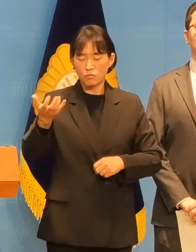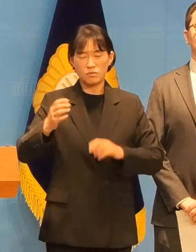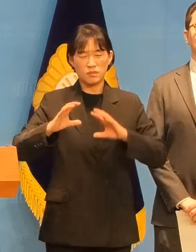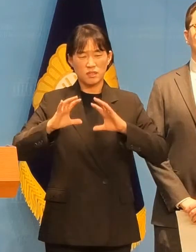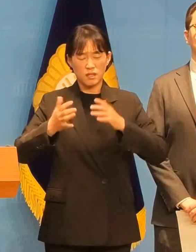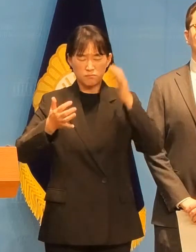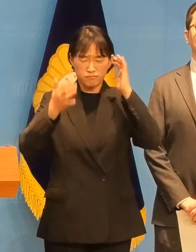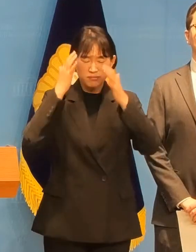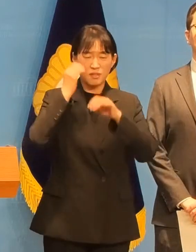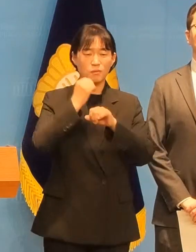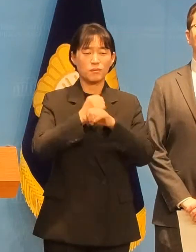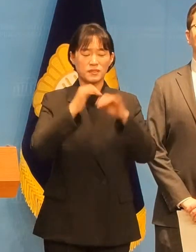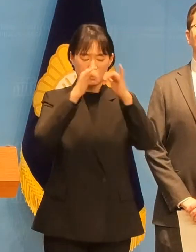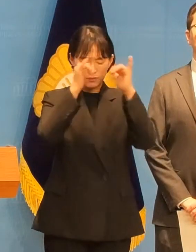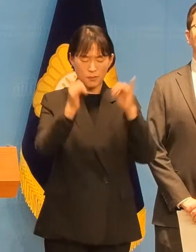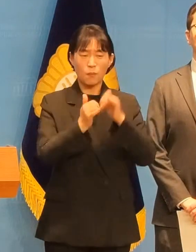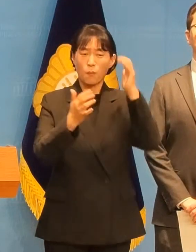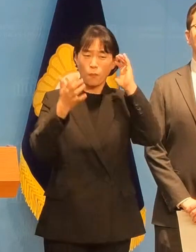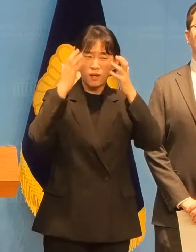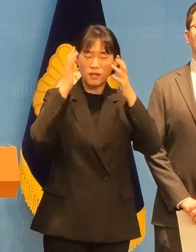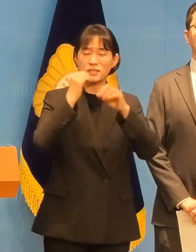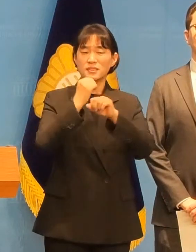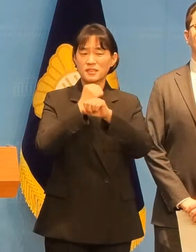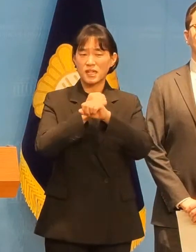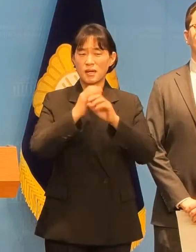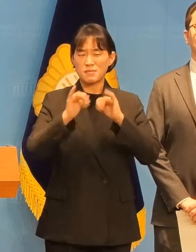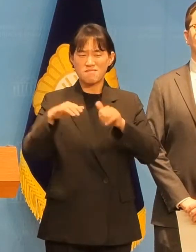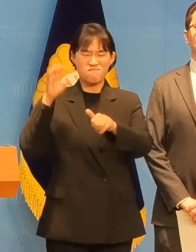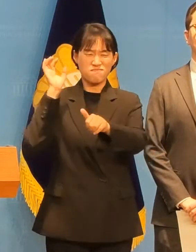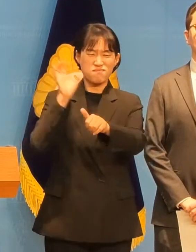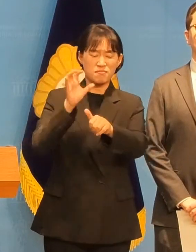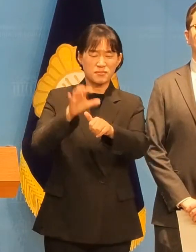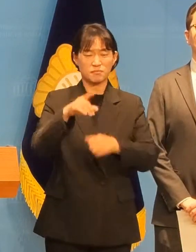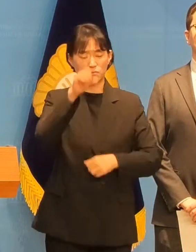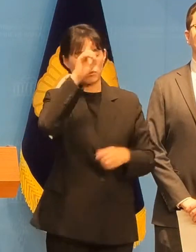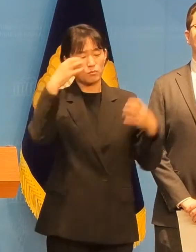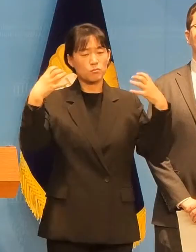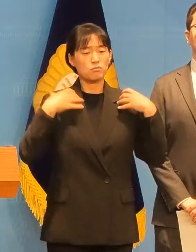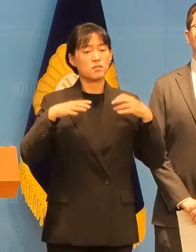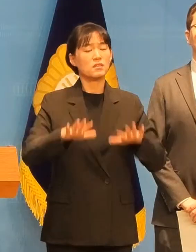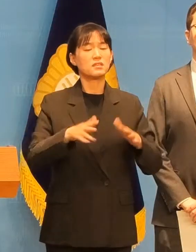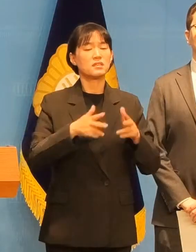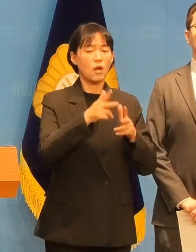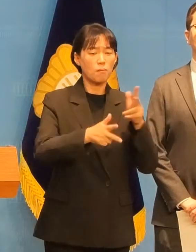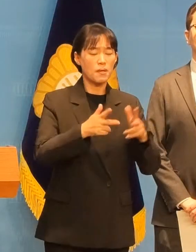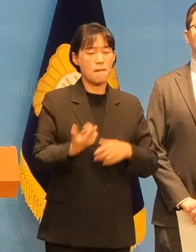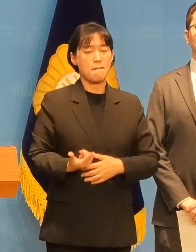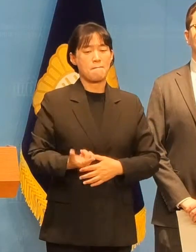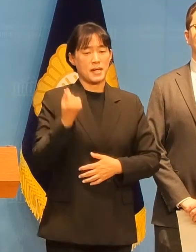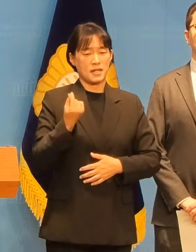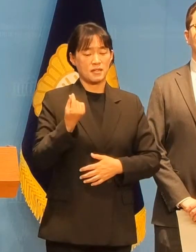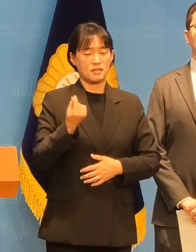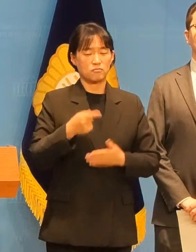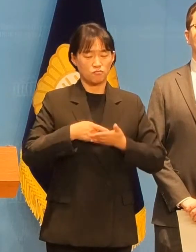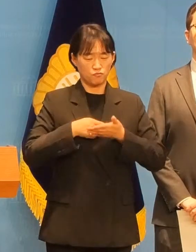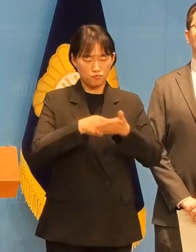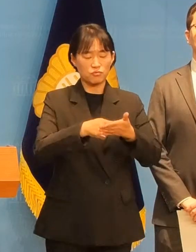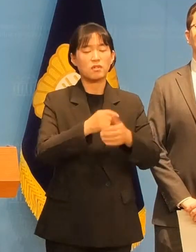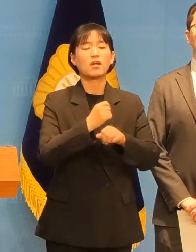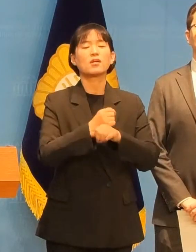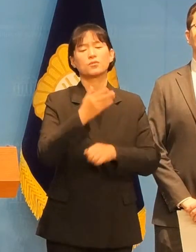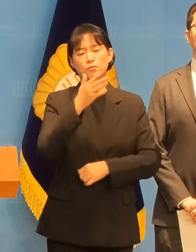분열시키고 사회적 혼란을 야기하는 세력을 규탄하며 정부는 이 사업이 신속히 추진될 수